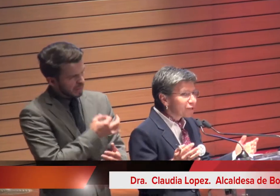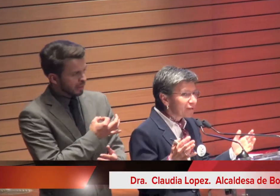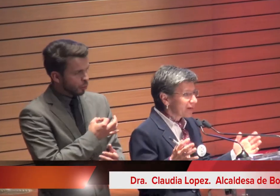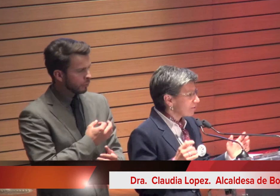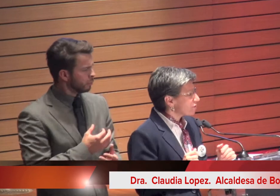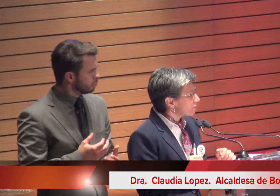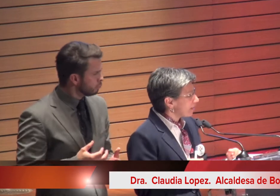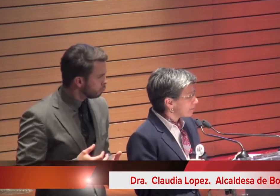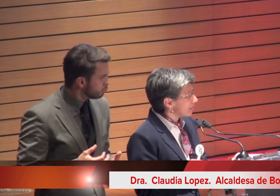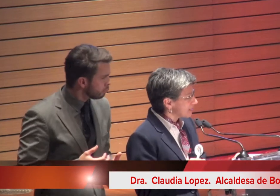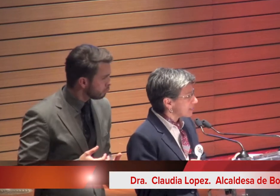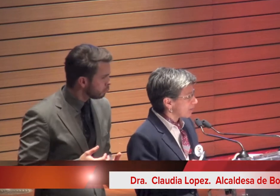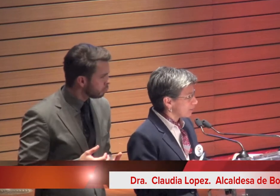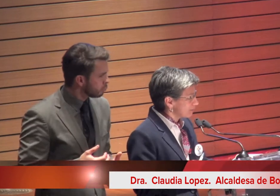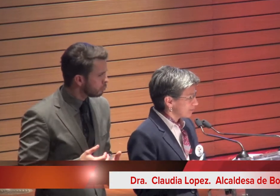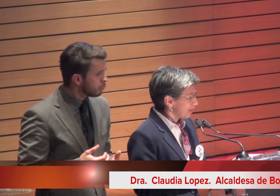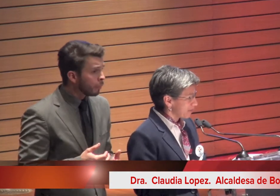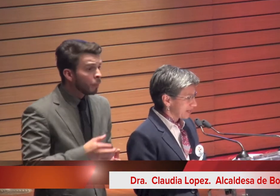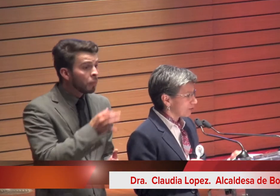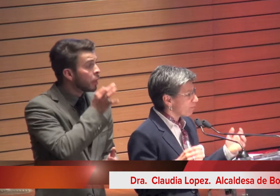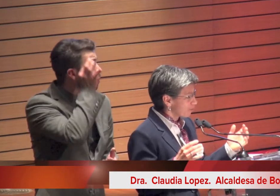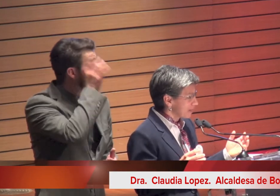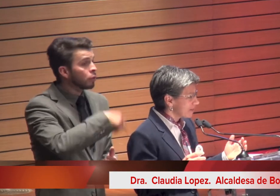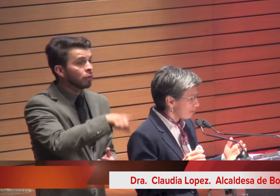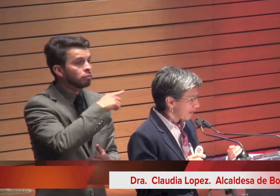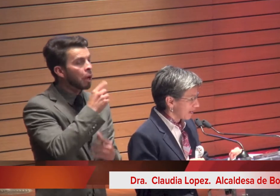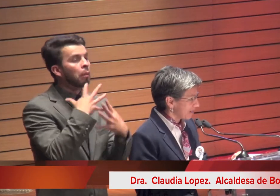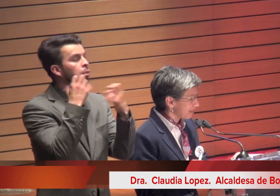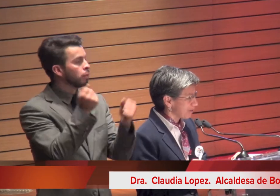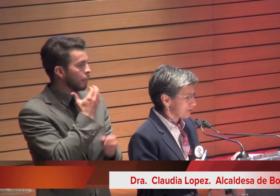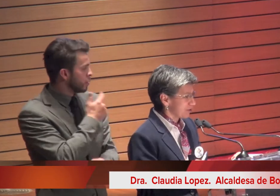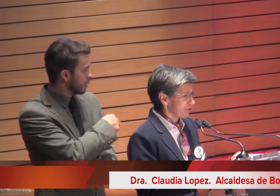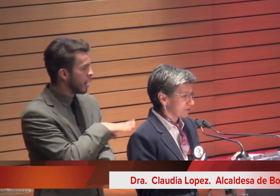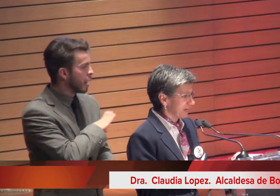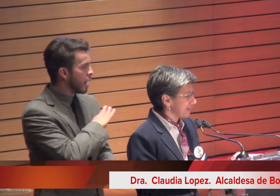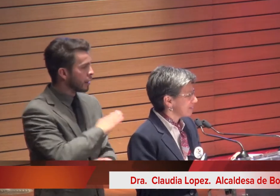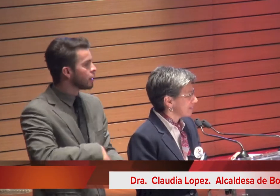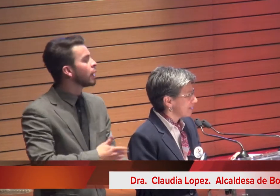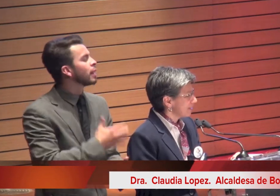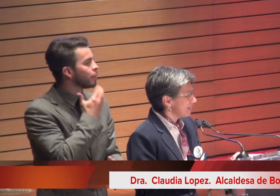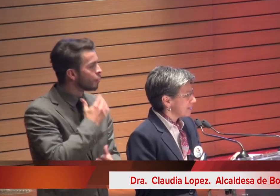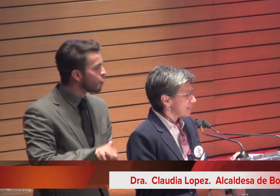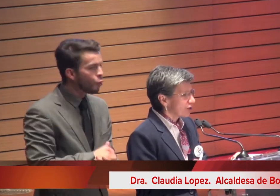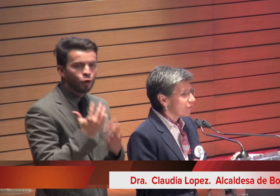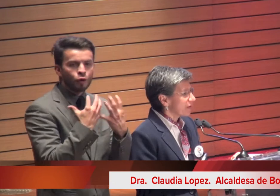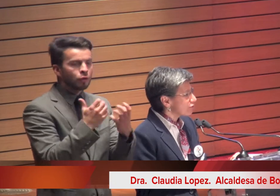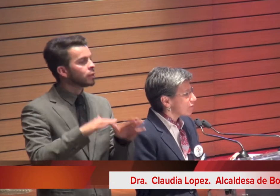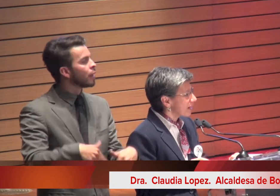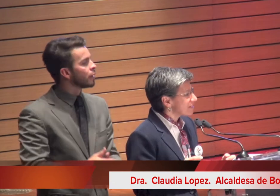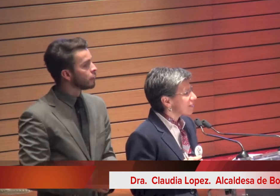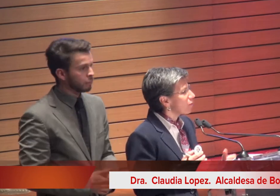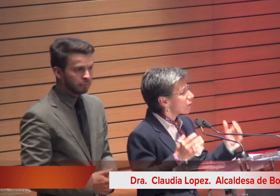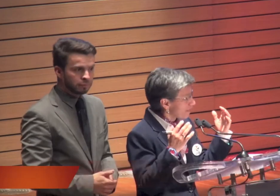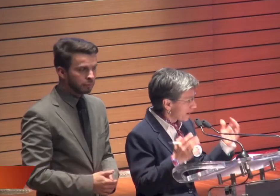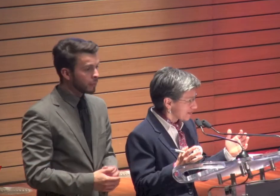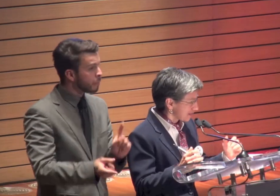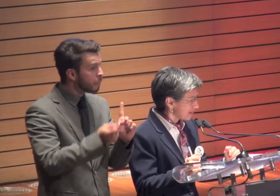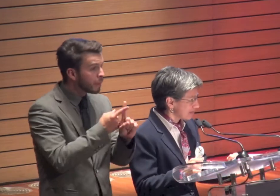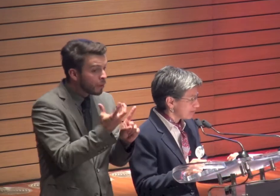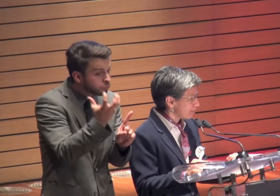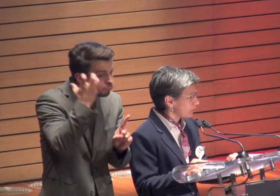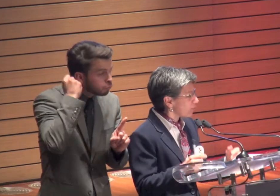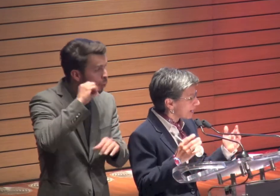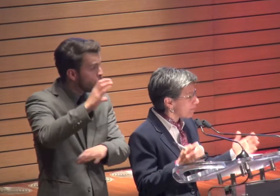Es muy posible que no estuviéramos en este salón, empezando por mí como alcaldesa mayor de Bogotá, si Colombia no se hubiera decidido por la